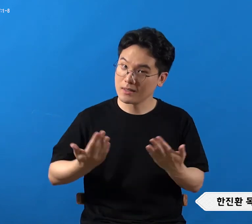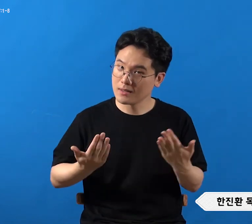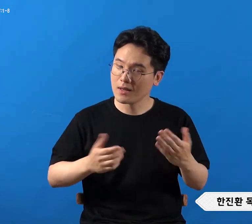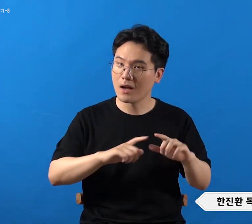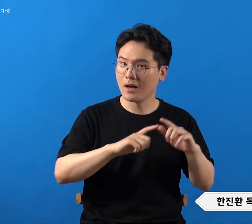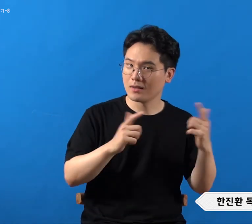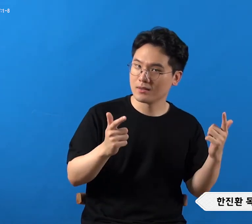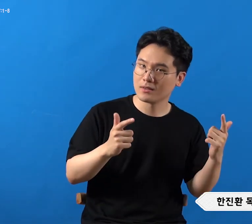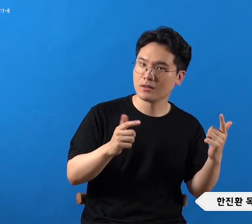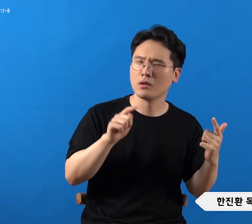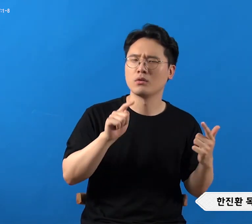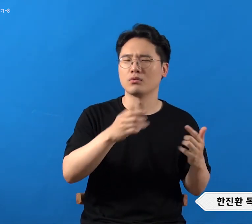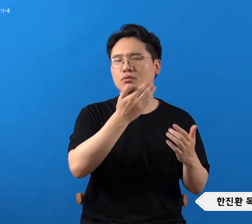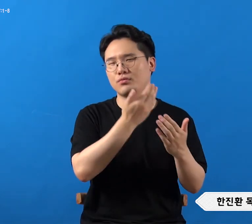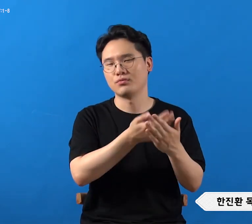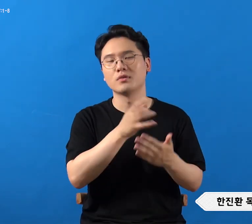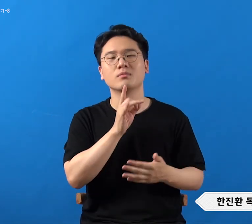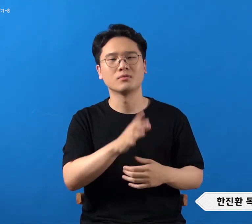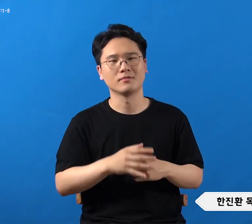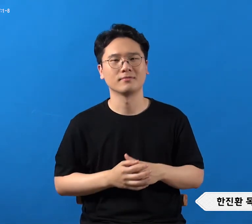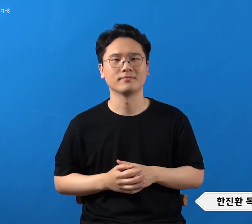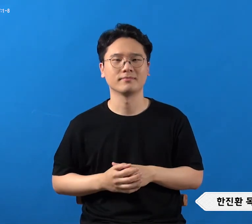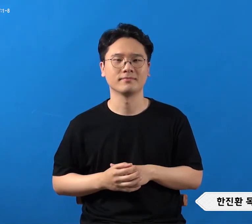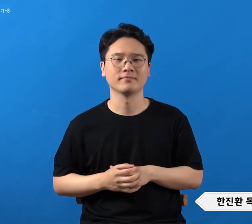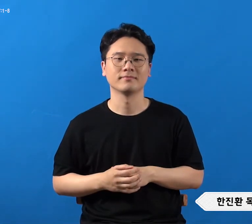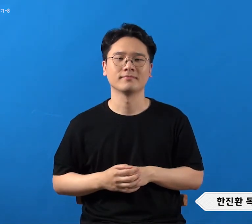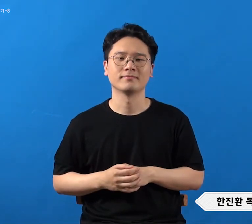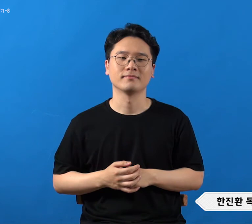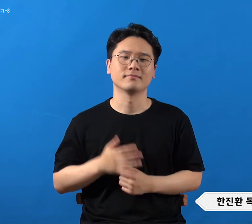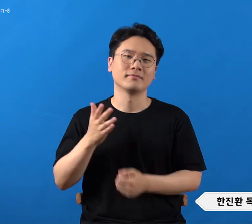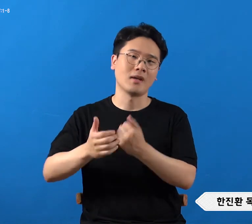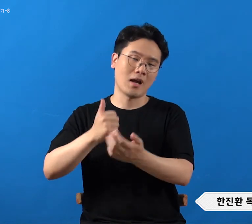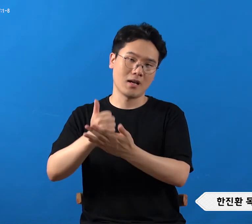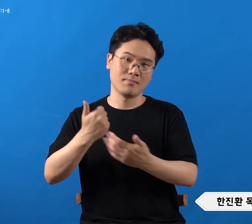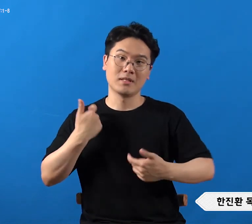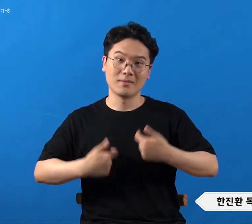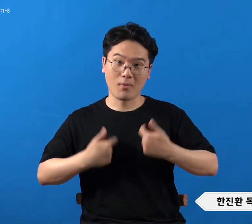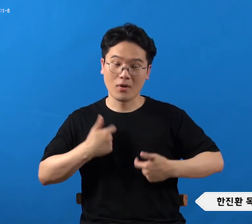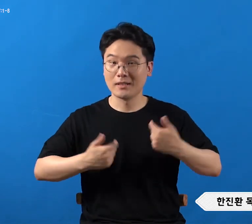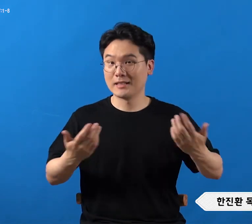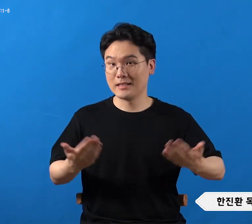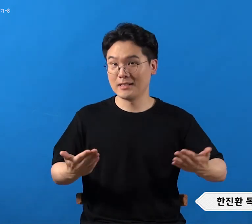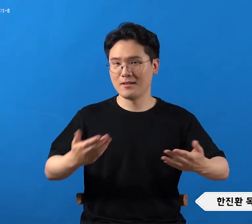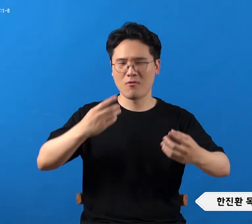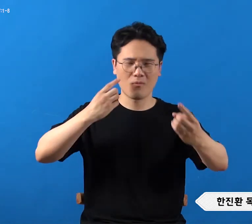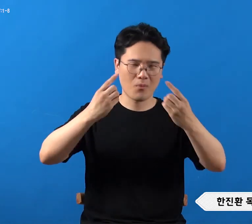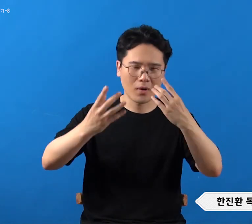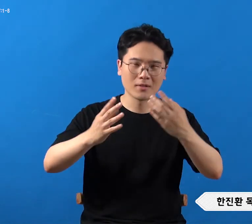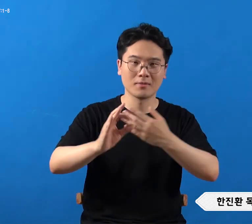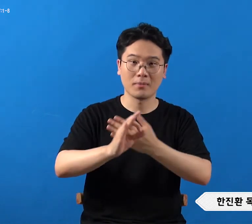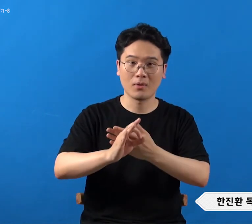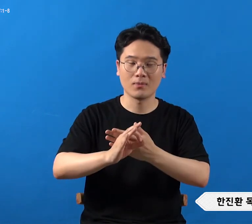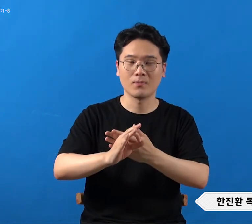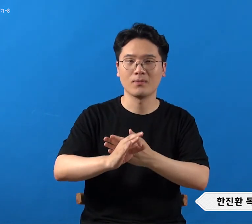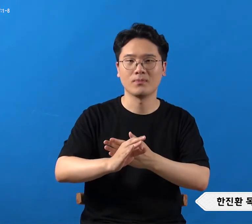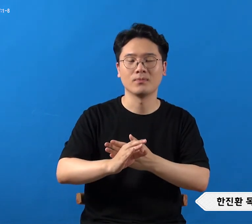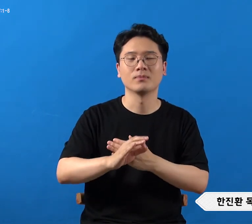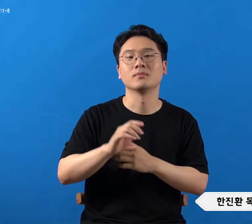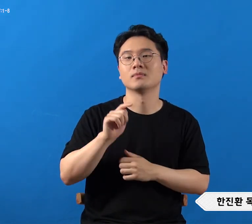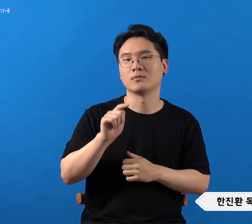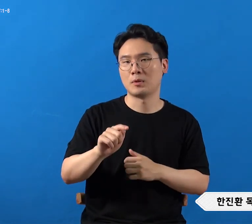아닌가, 그것이 중요할 뿐입니다. 하나님이 기뻐하시는 일이 분명하면